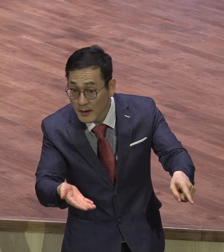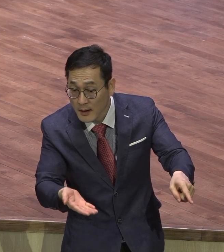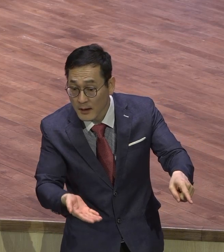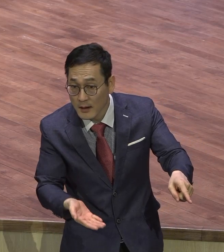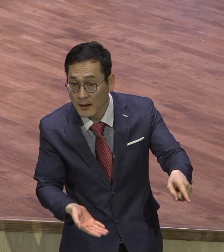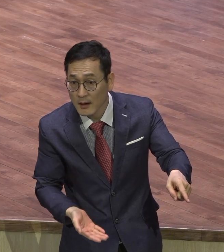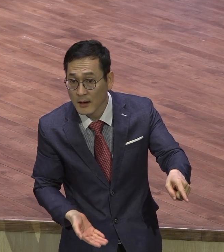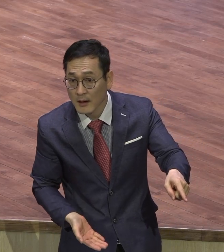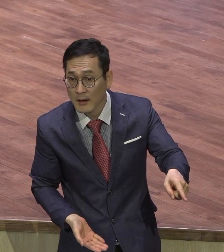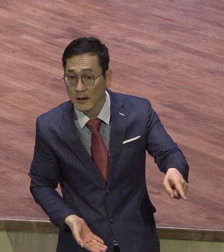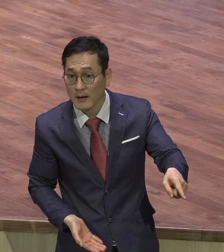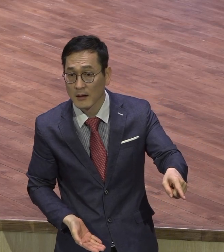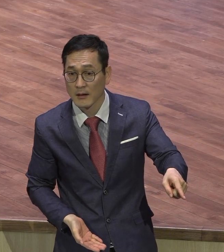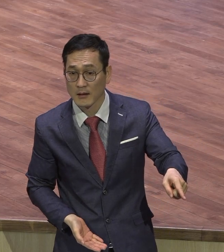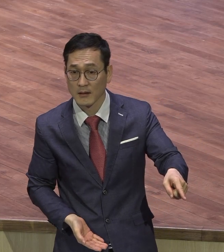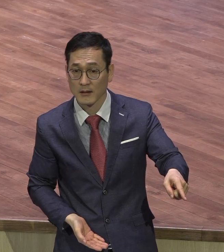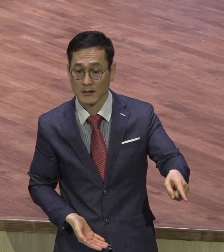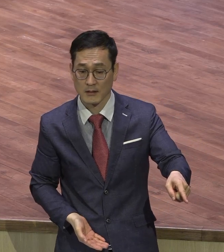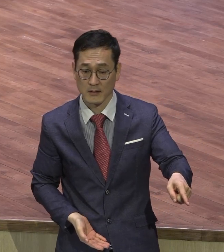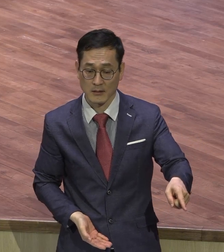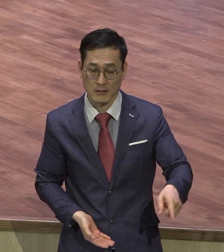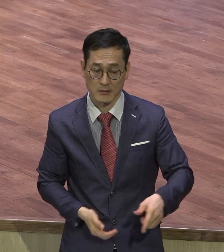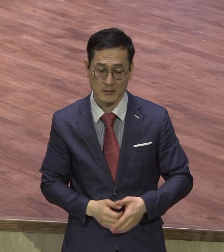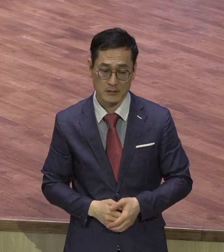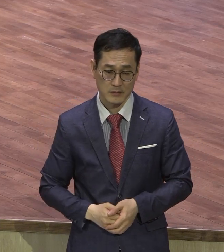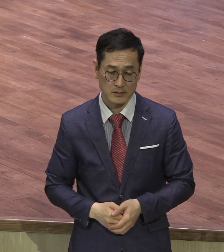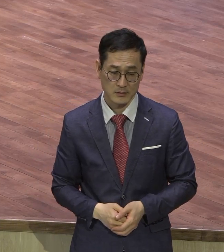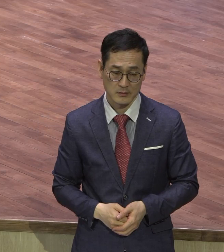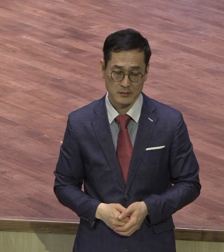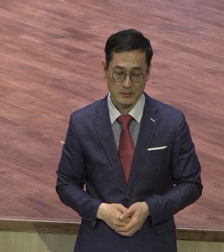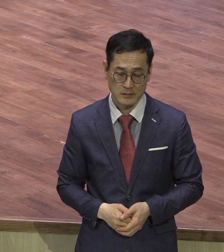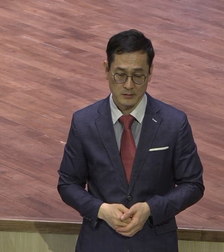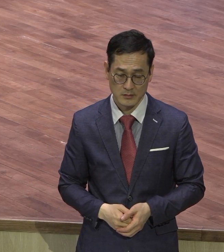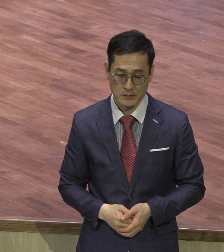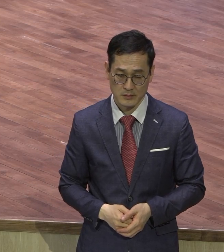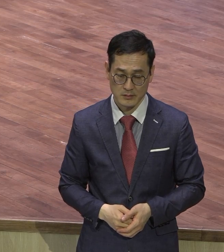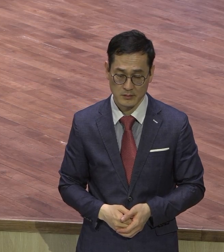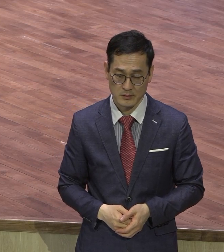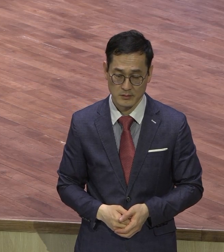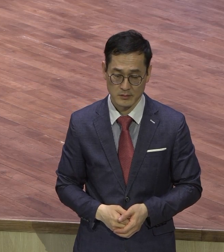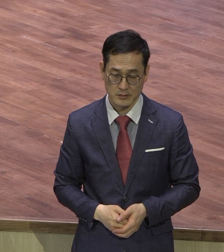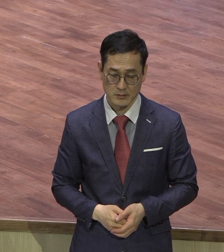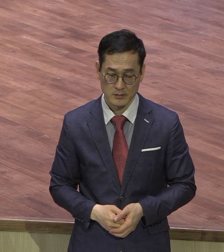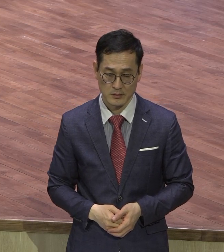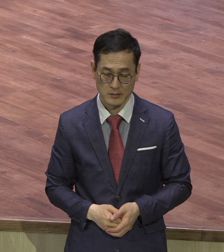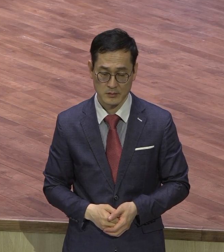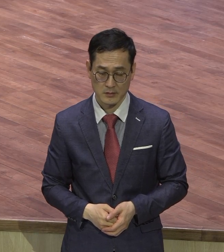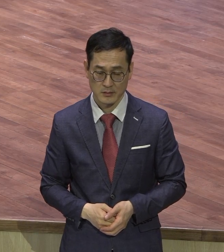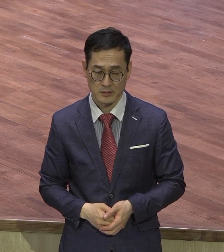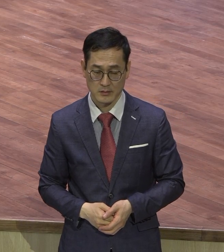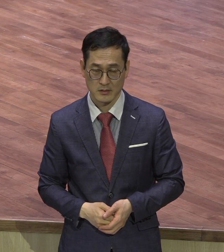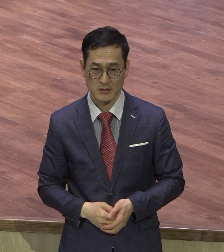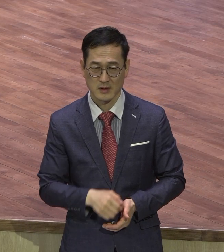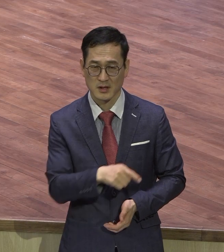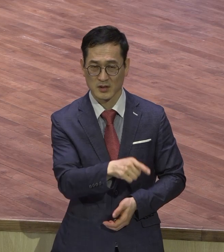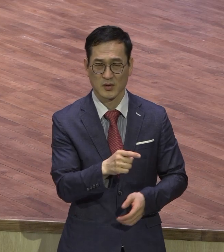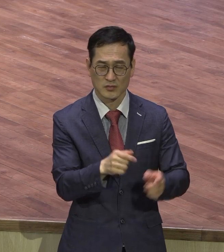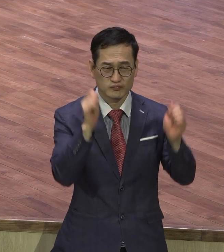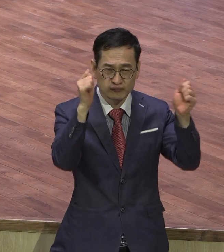심순종. 그 결혼을 몇 번 했어요? 다섯 번 여섯 번 했다가 결혼 몇 번 했다 중요한 게 아니라 팍팍